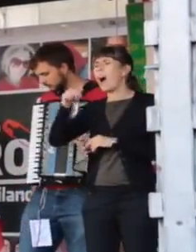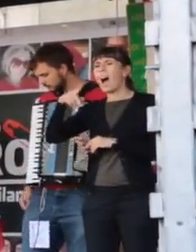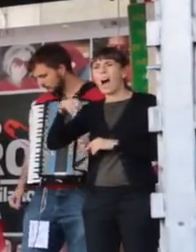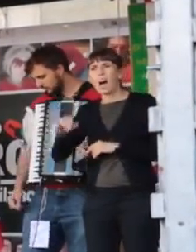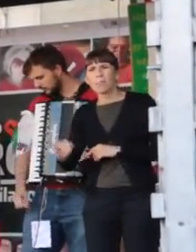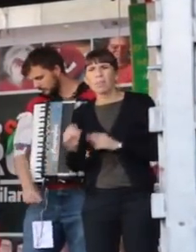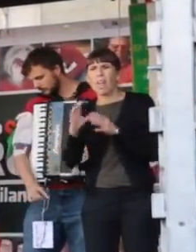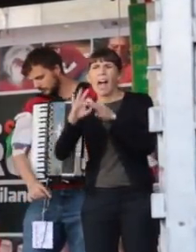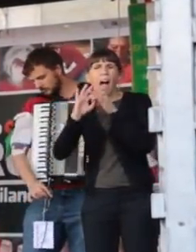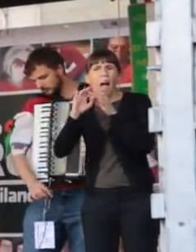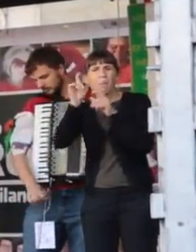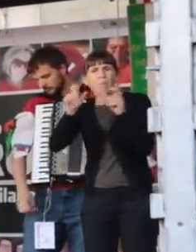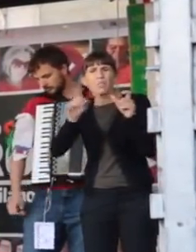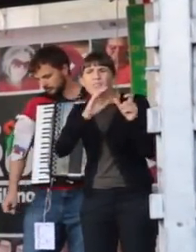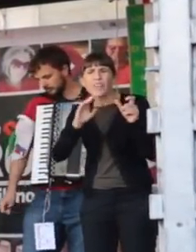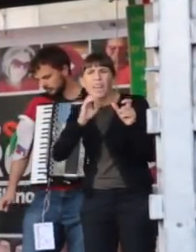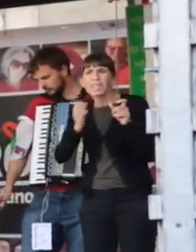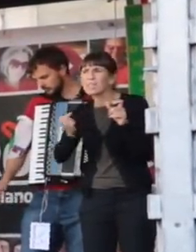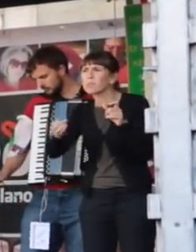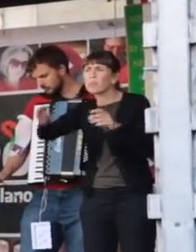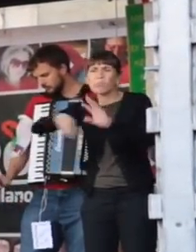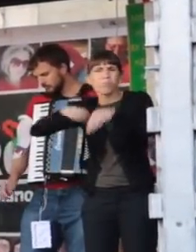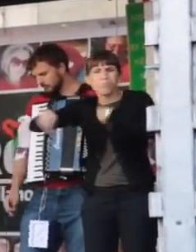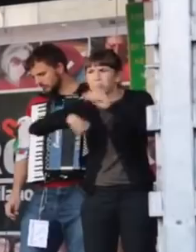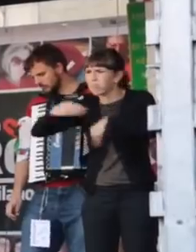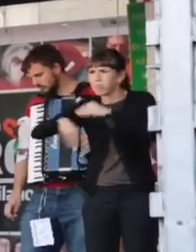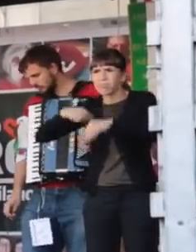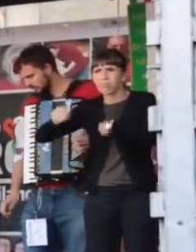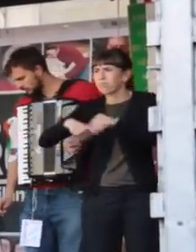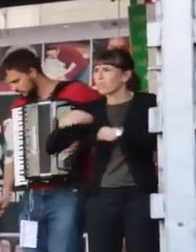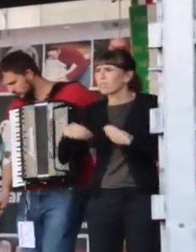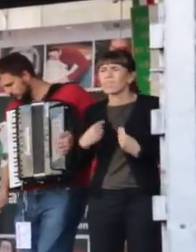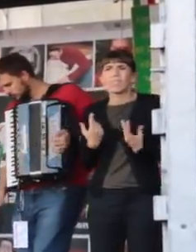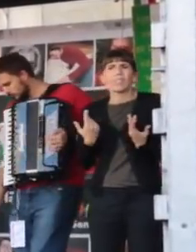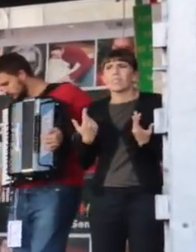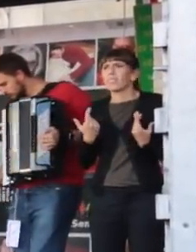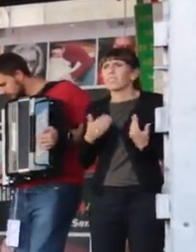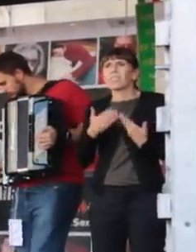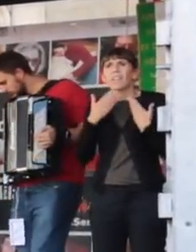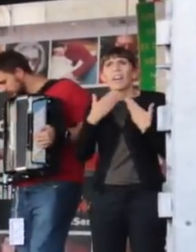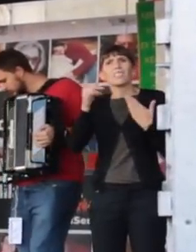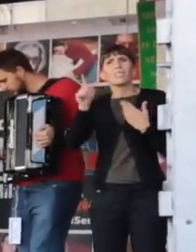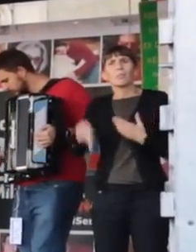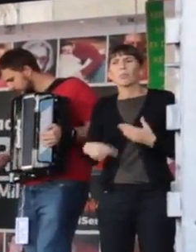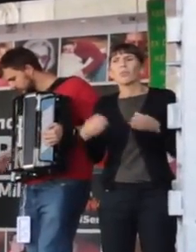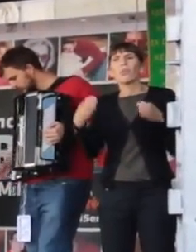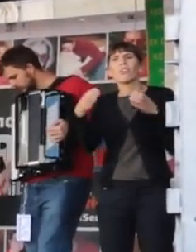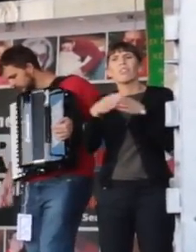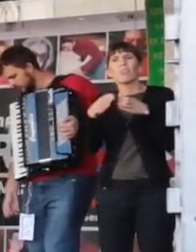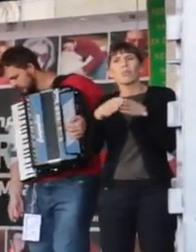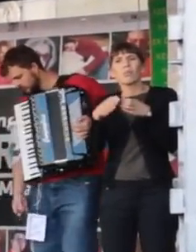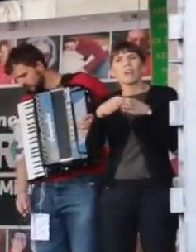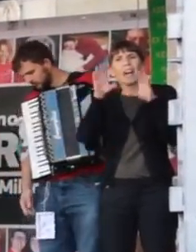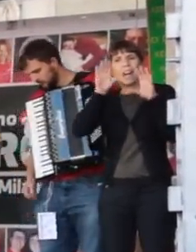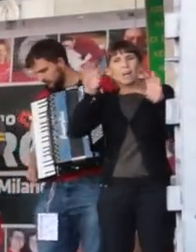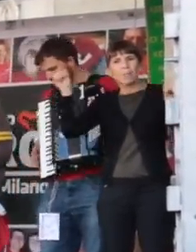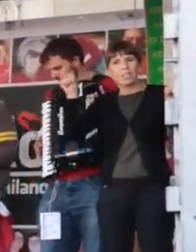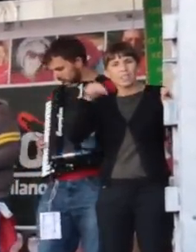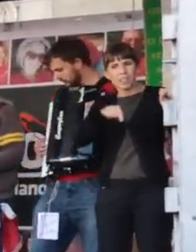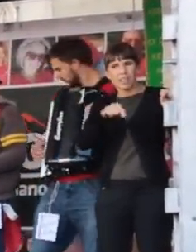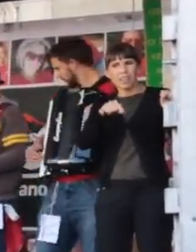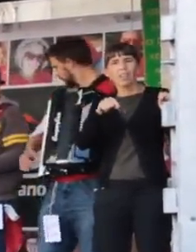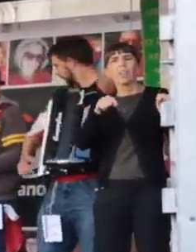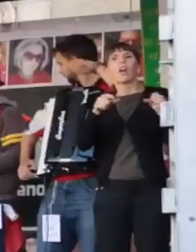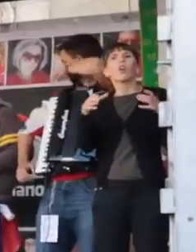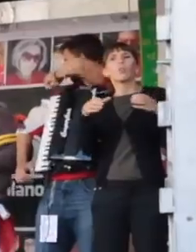scritto, migliaia di persone. Non posso esimermi di ringraziare il nucleo informativo dei carabinieri di Milano